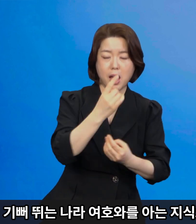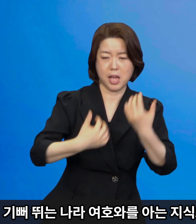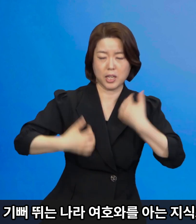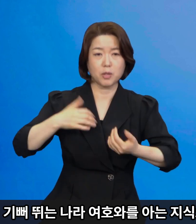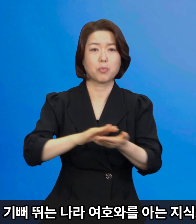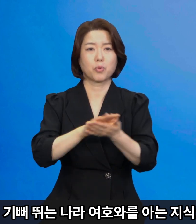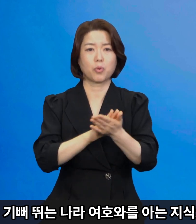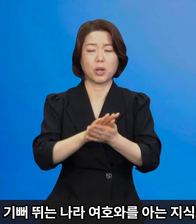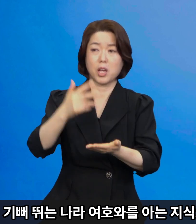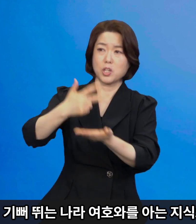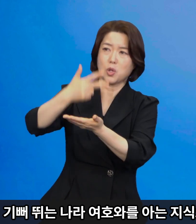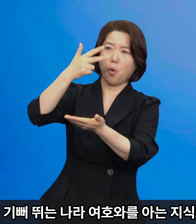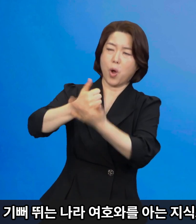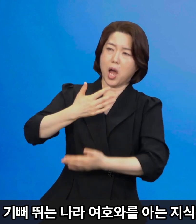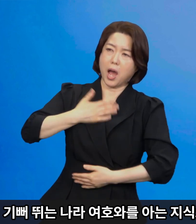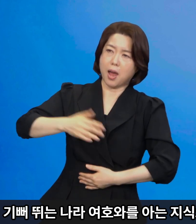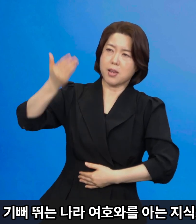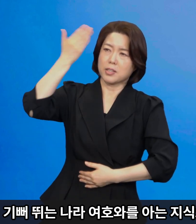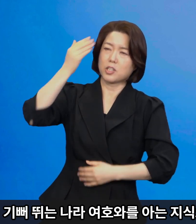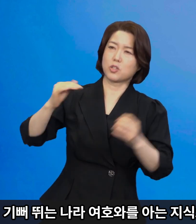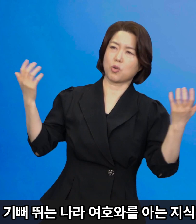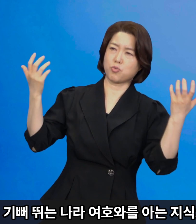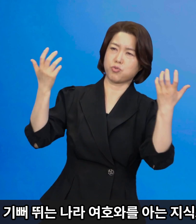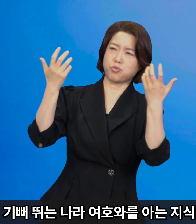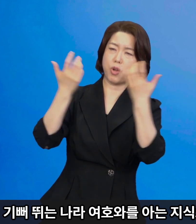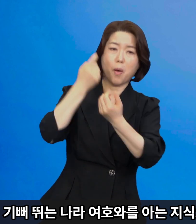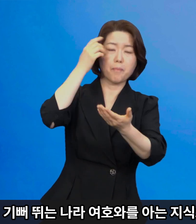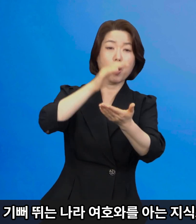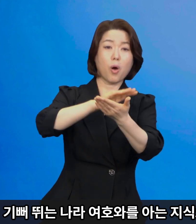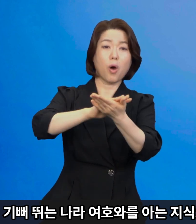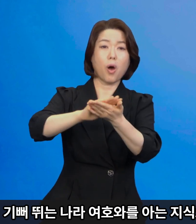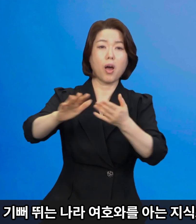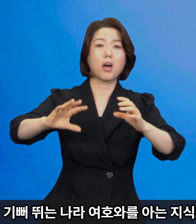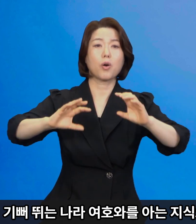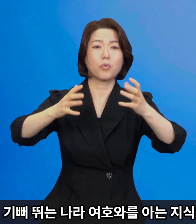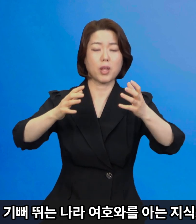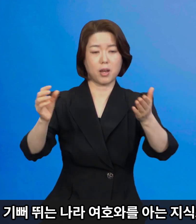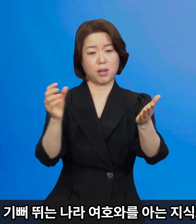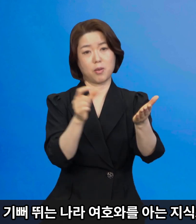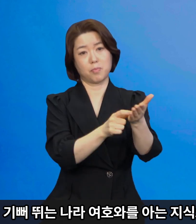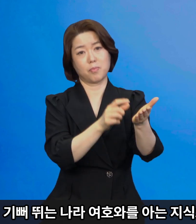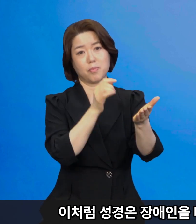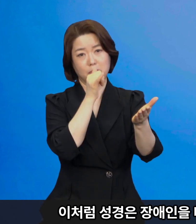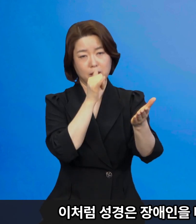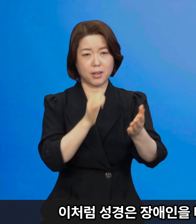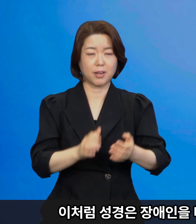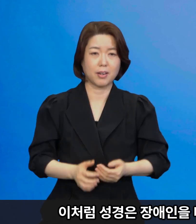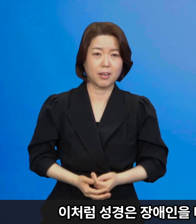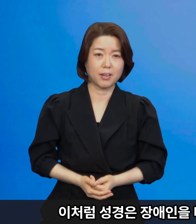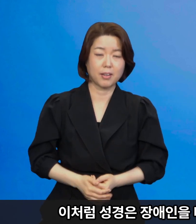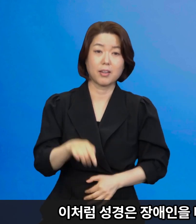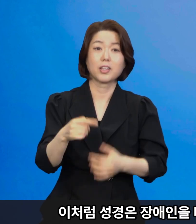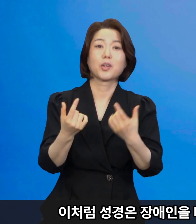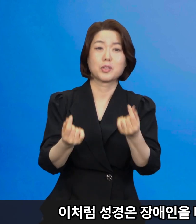아는 지식으로 충만한 평화로운 나라를 의미합니다.